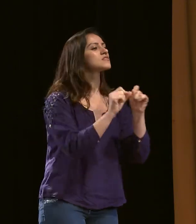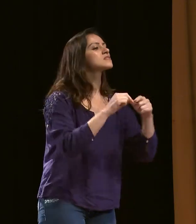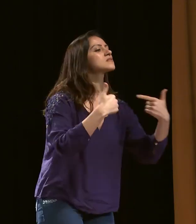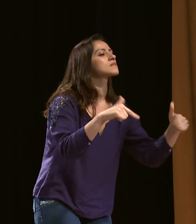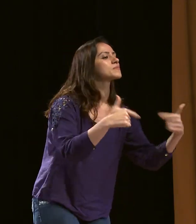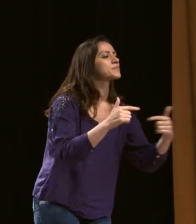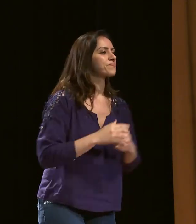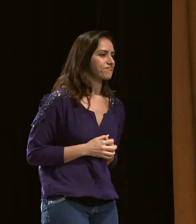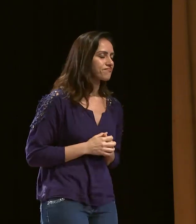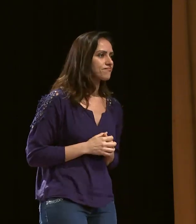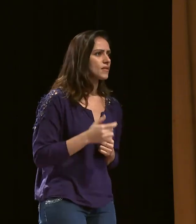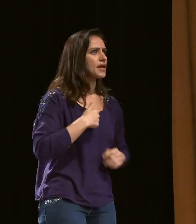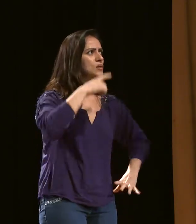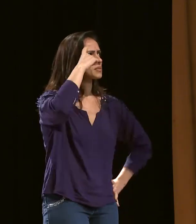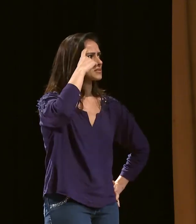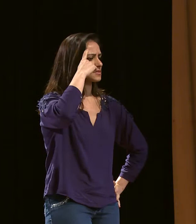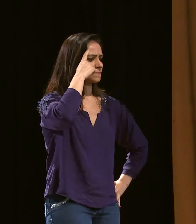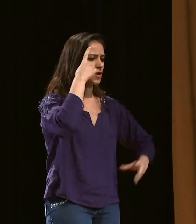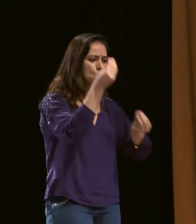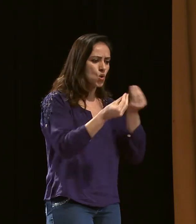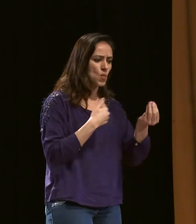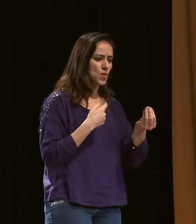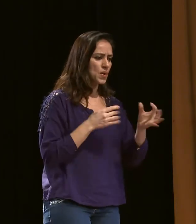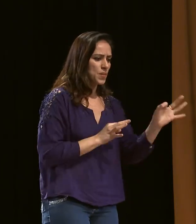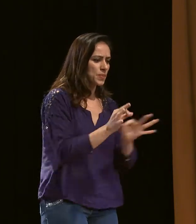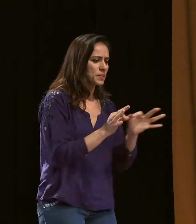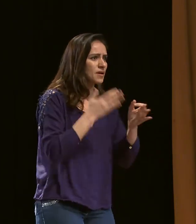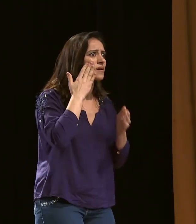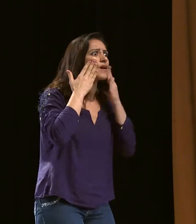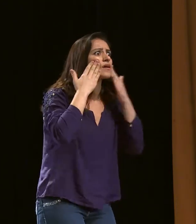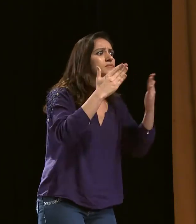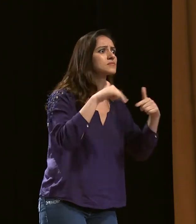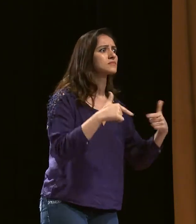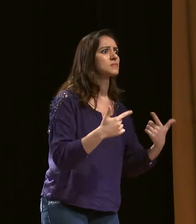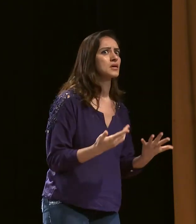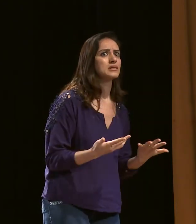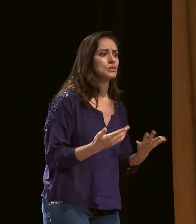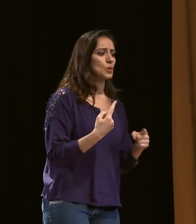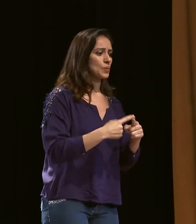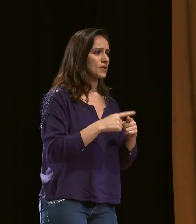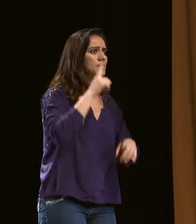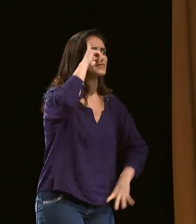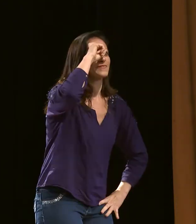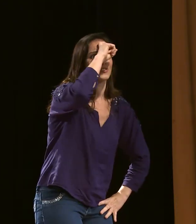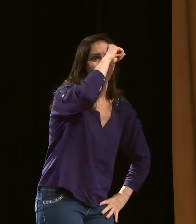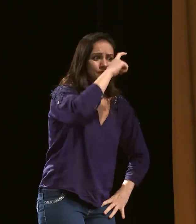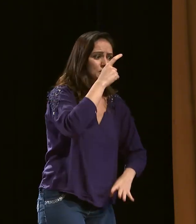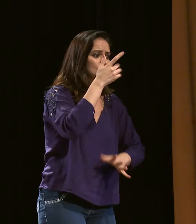ele pedia para fazer um trabalho, né? E eu ficava pensando, como é que eu vou preparar, como é que eu vou apresentar o trabalho? Porque vai ser